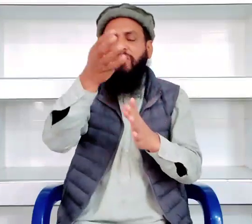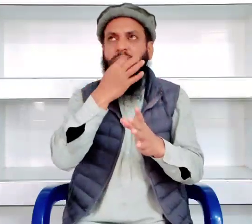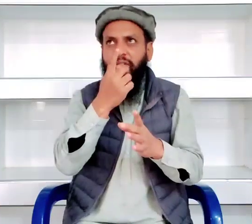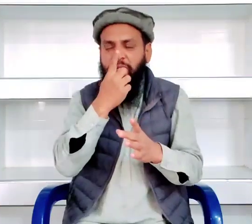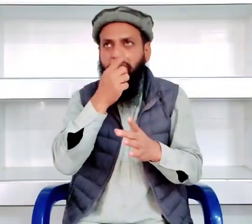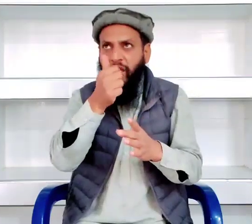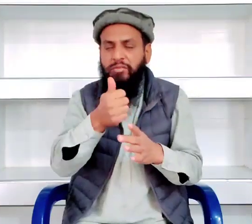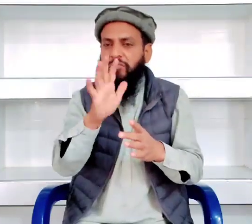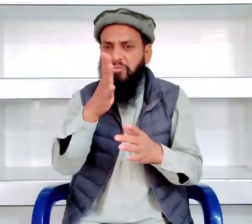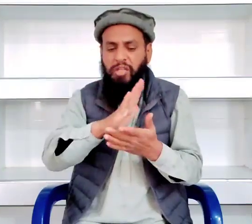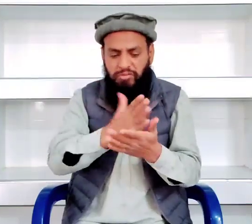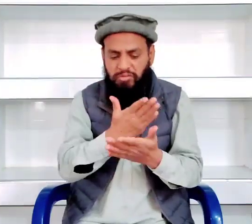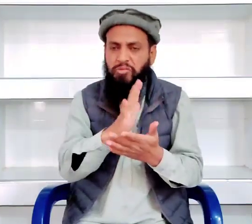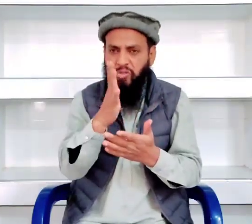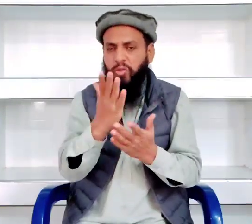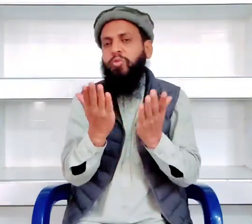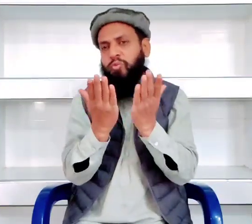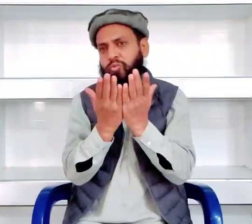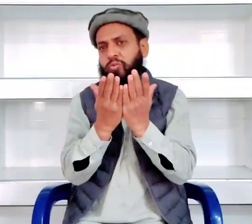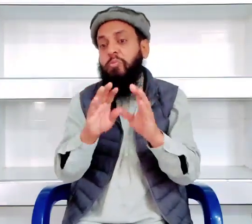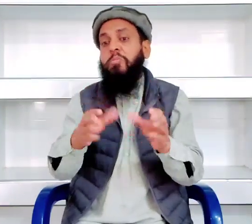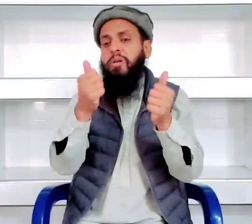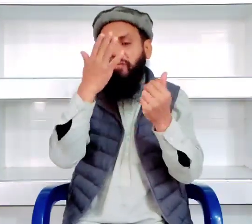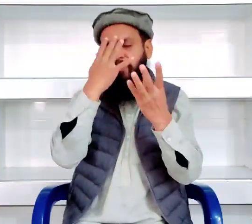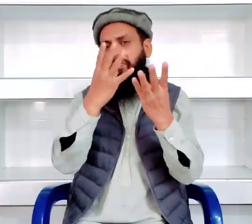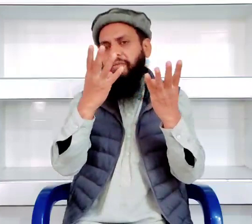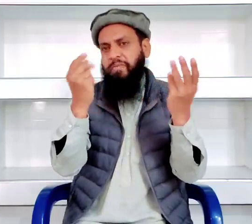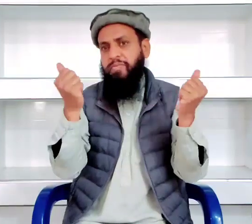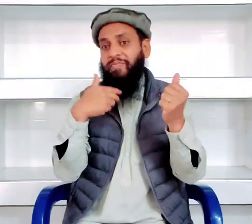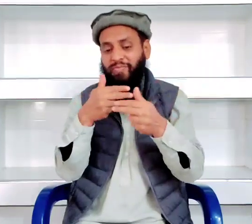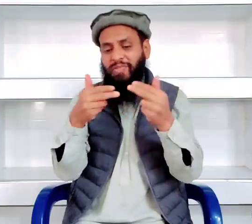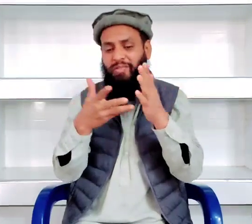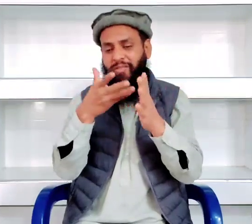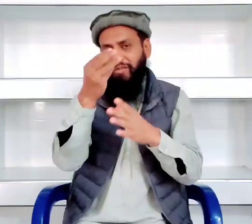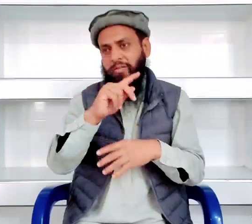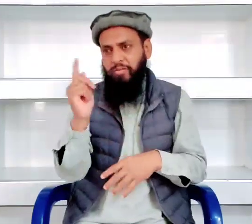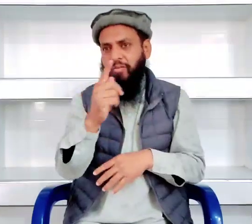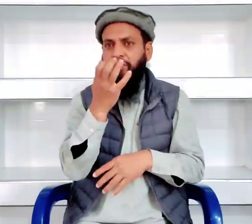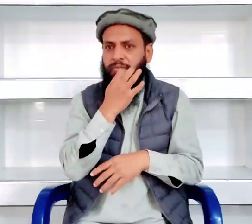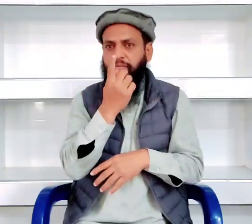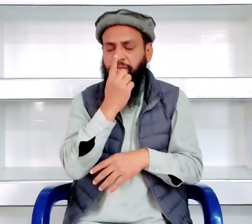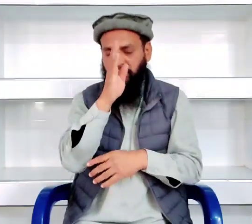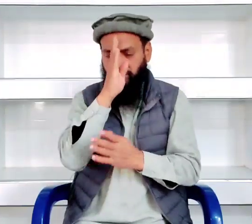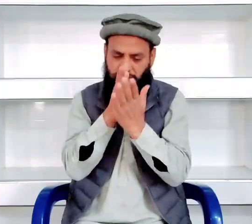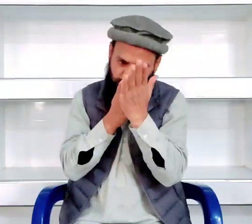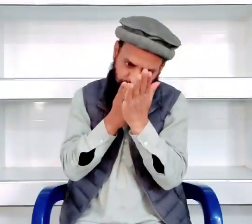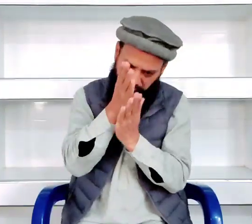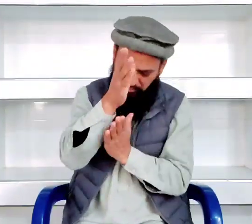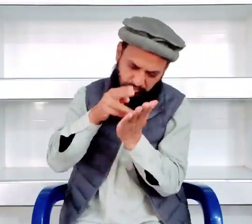اچھی بات ہے اللہ کے دعا ہے اللہ پاک جو مسائل دھیان کروائے نے کیتے نے اللہ پاک ساتھ میں اس پہ صحیح طرح عمل کرنے کی توفیق عطا فرمائے